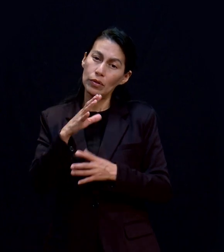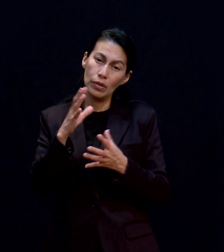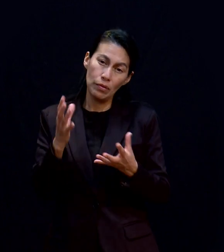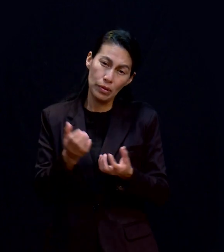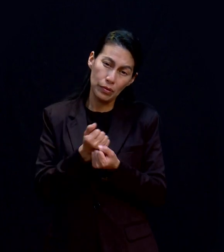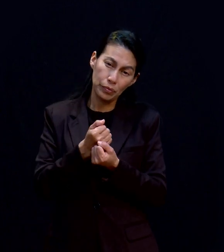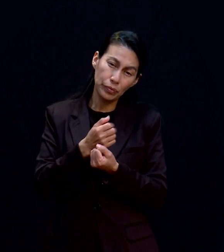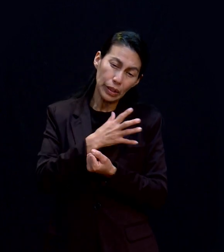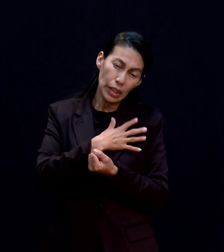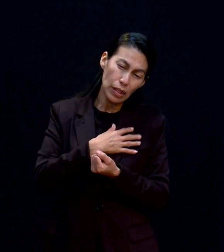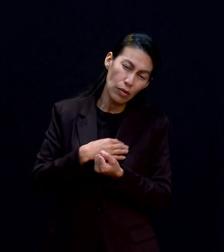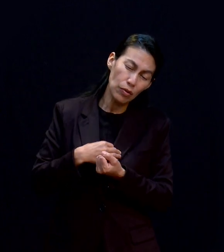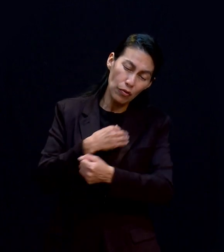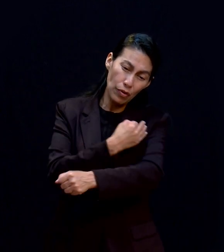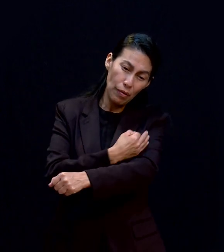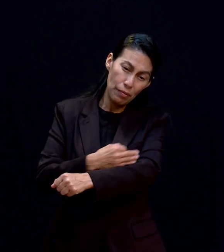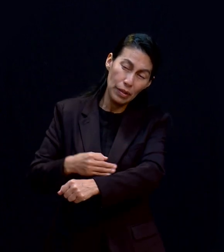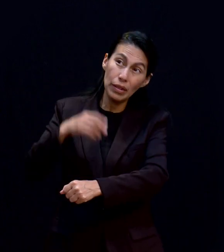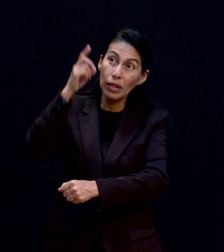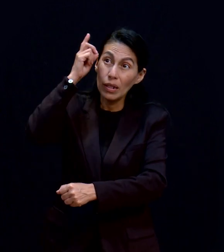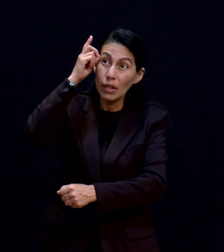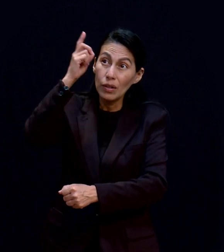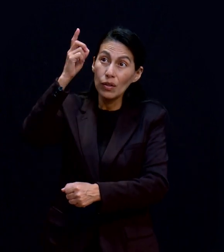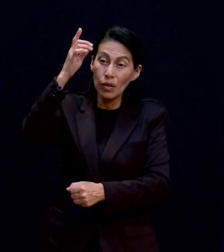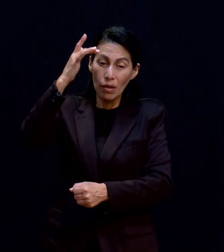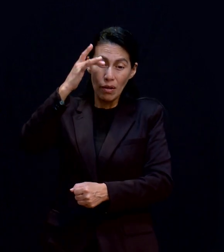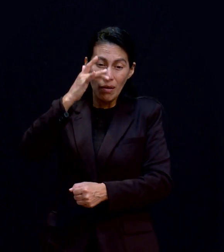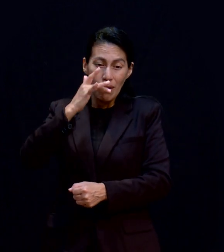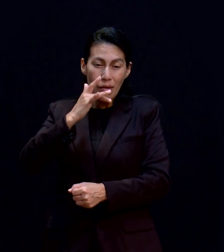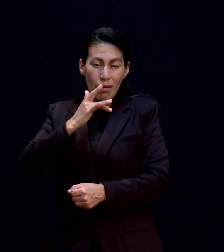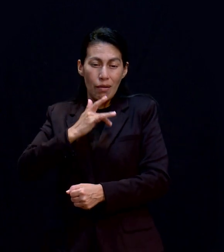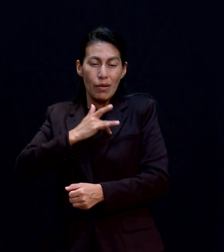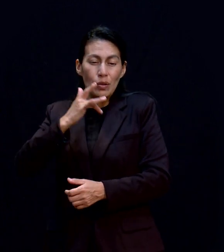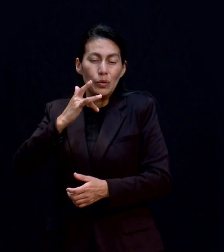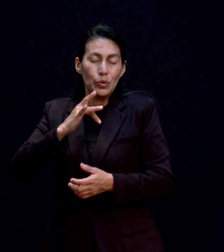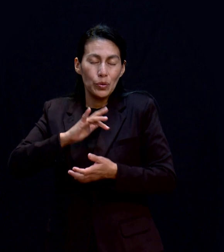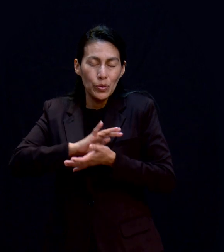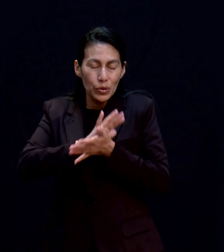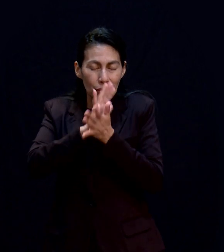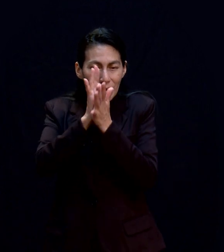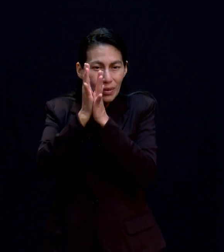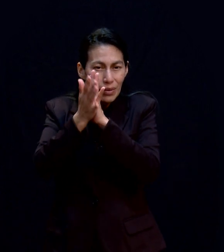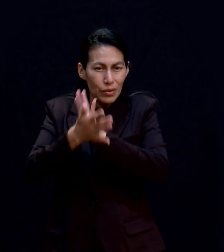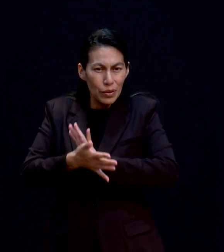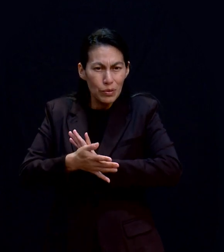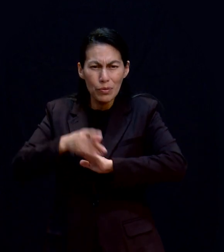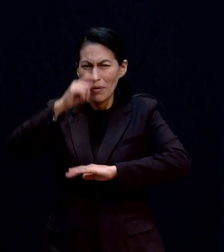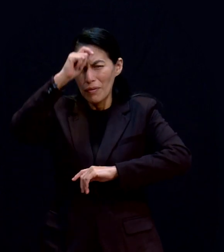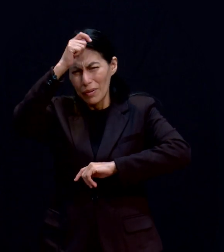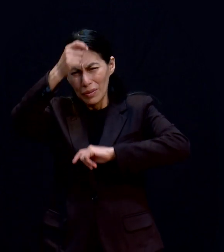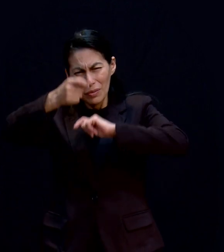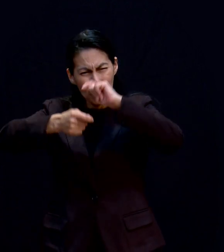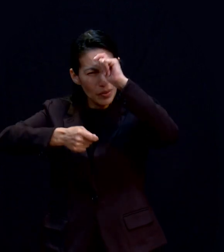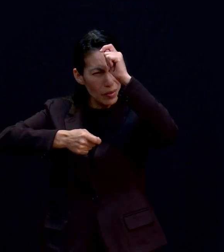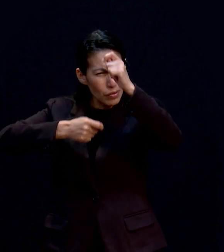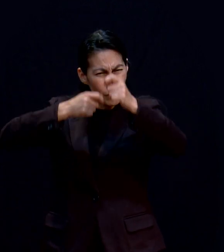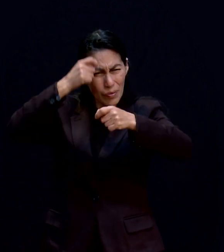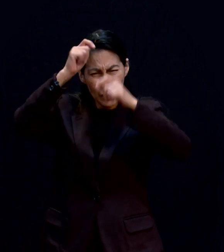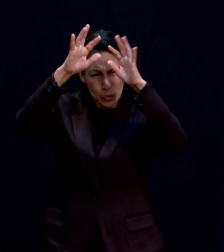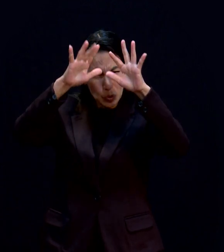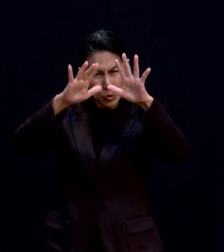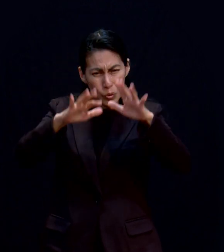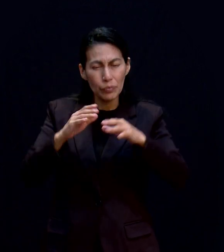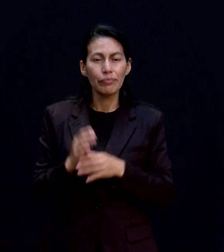salvación de mis hijos y toda mi familia que jesus toque nuestras vidas también para que dios derrame bendición sobre